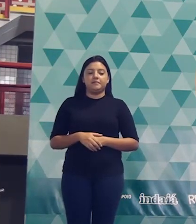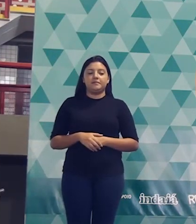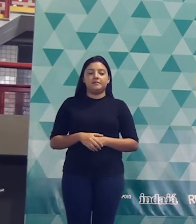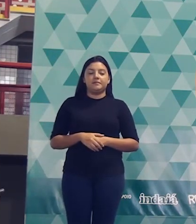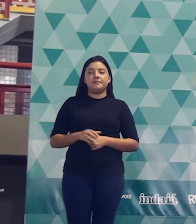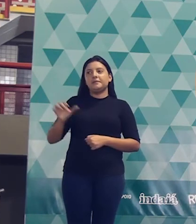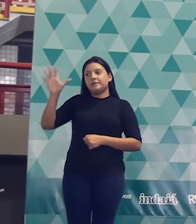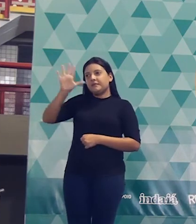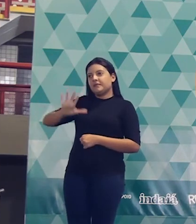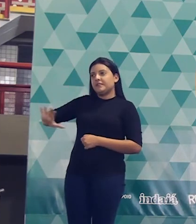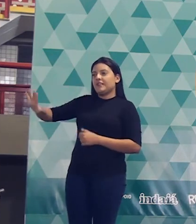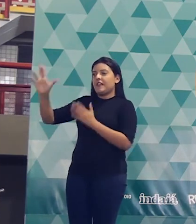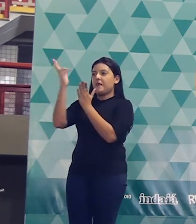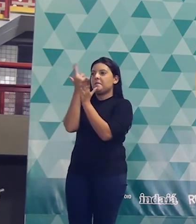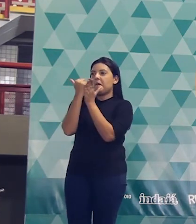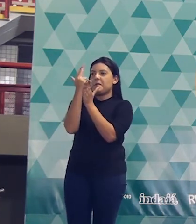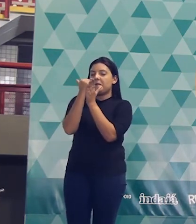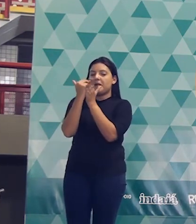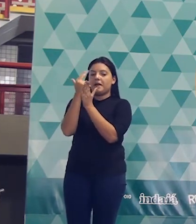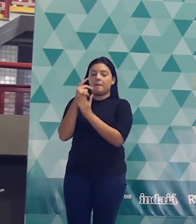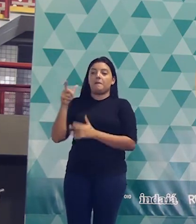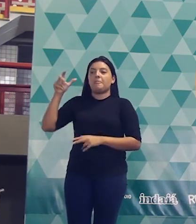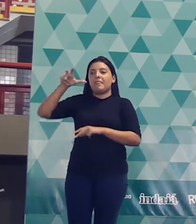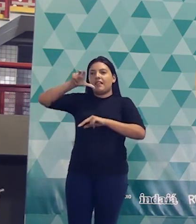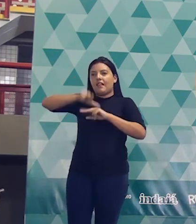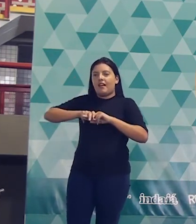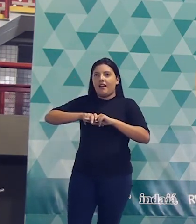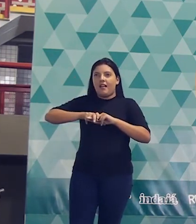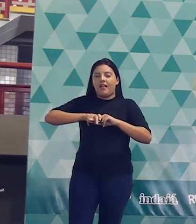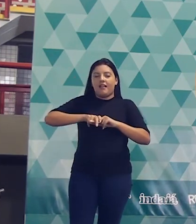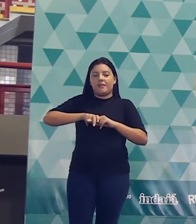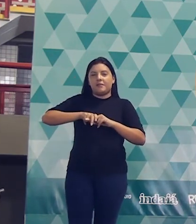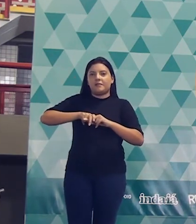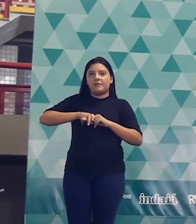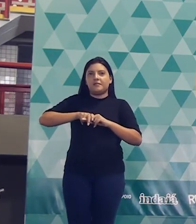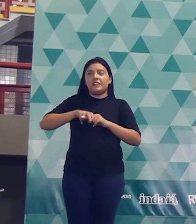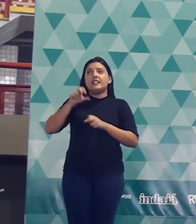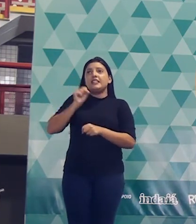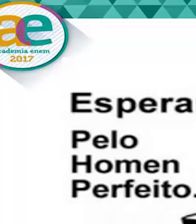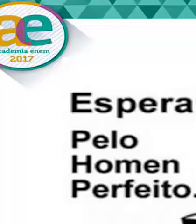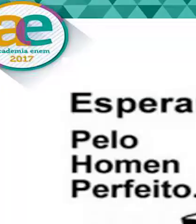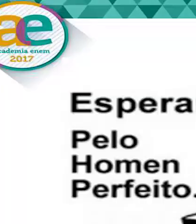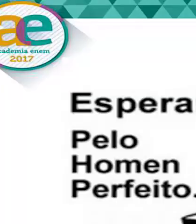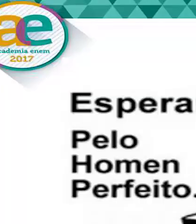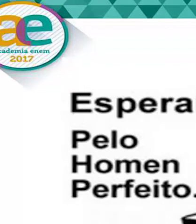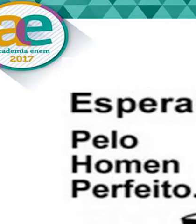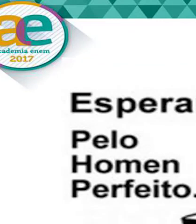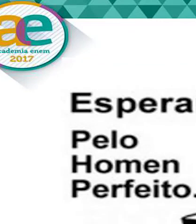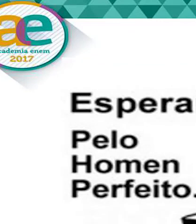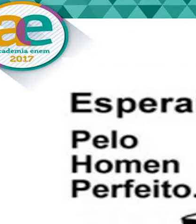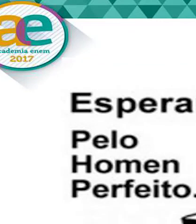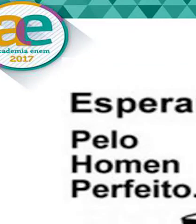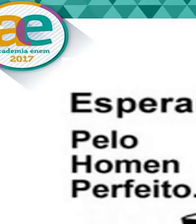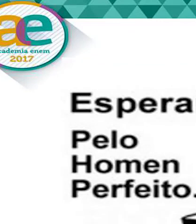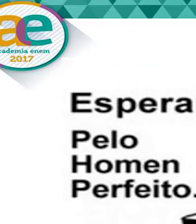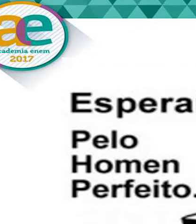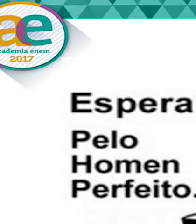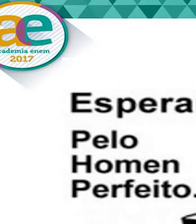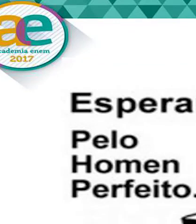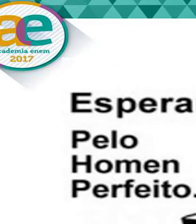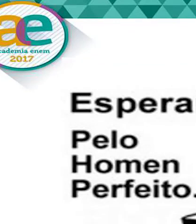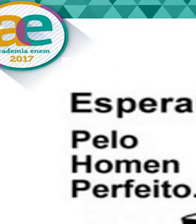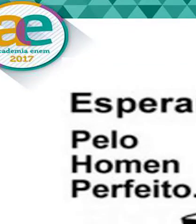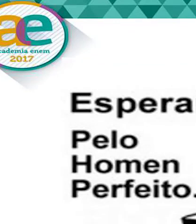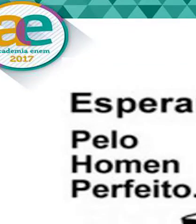Olha uma informação implícita aqui, ó. Essa pessoa aí estava esperando o quê? Pelo homem